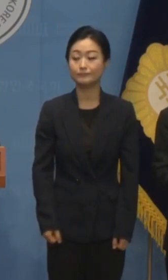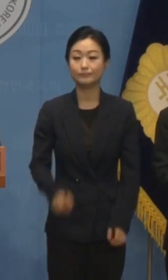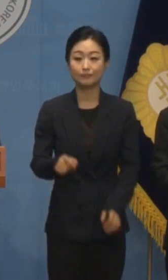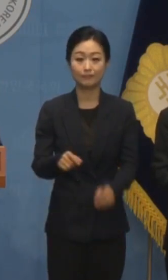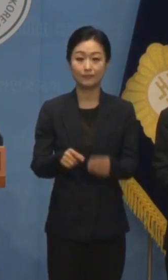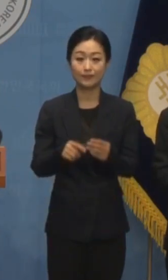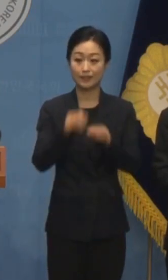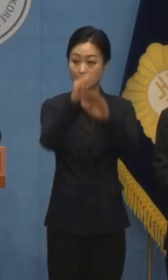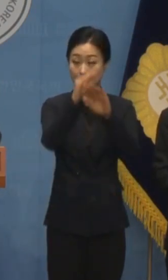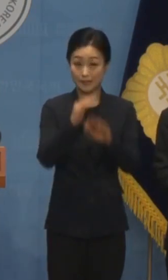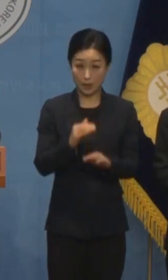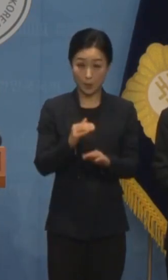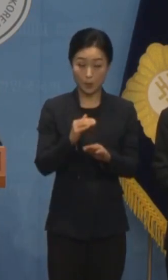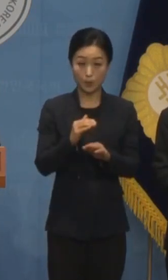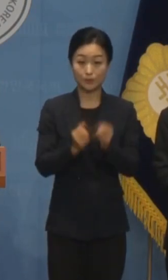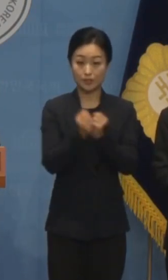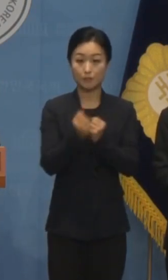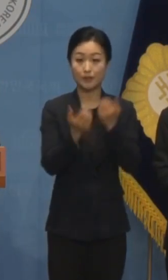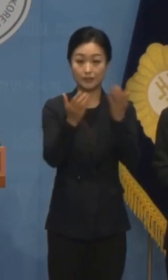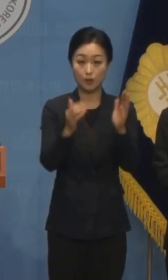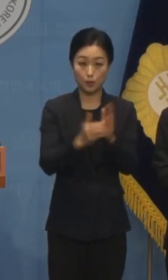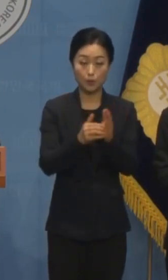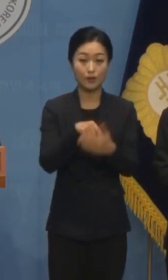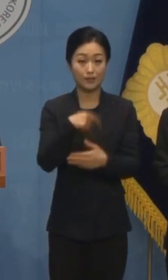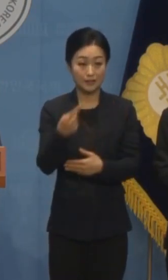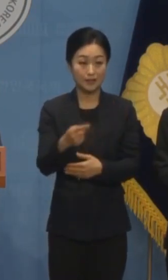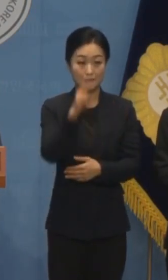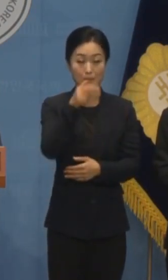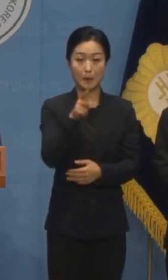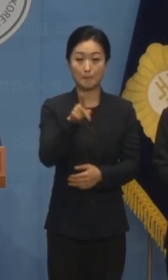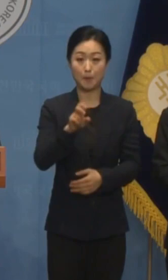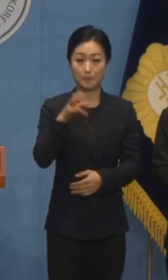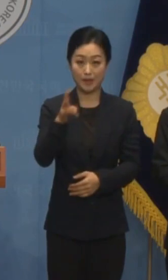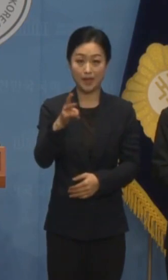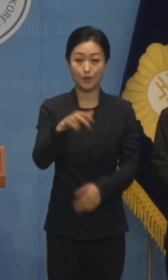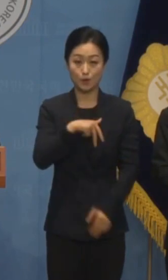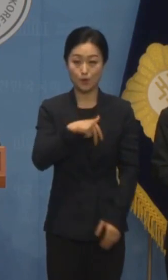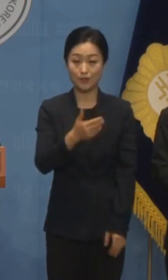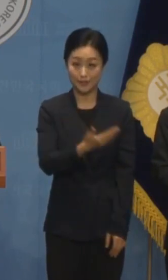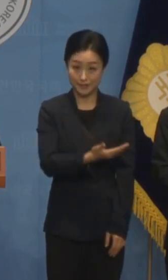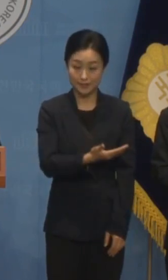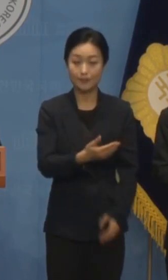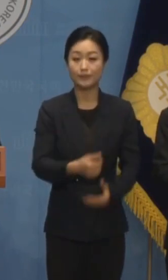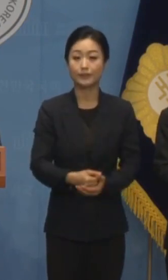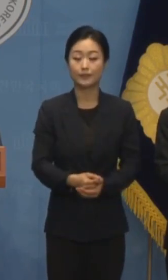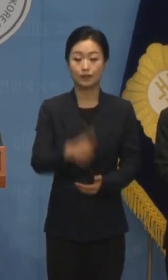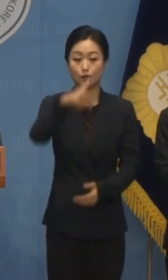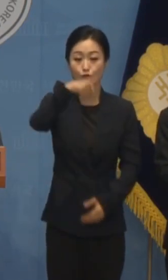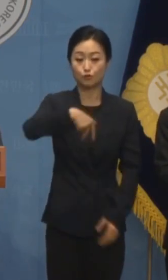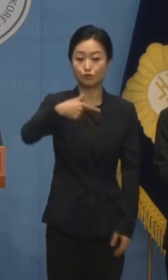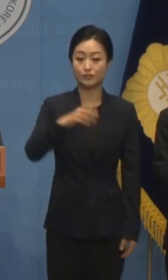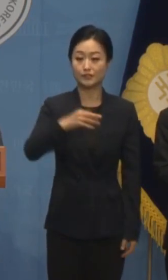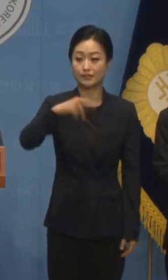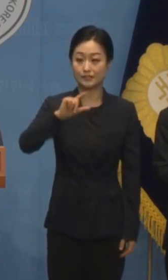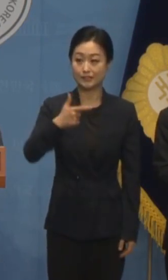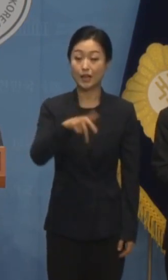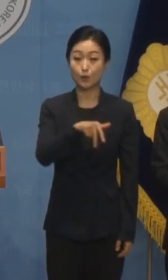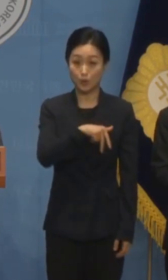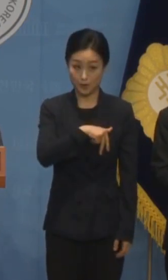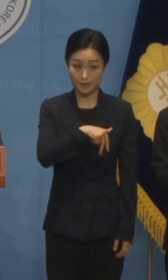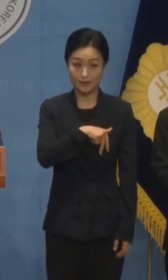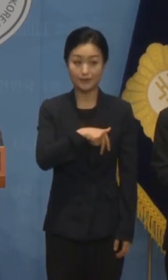분 읽은 분 외에 우리 박범계 의원님 참가하셨습니다. 그리고 부승찬 의원님도